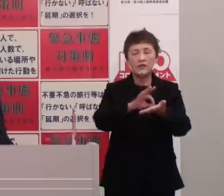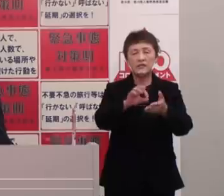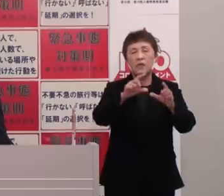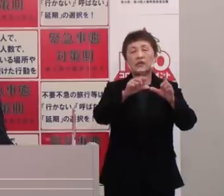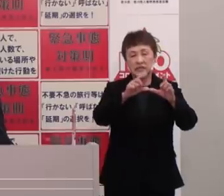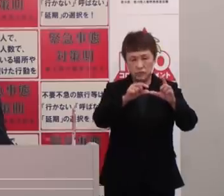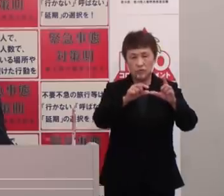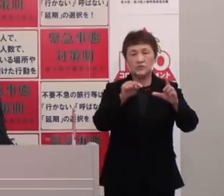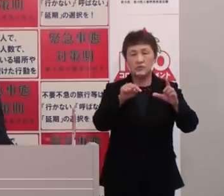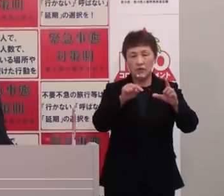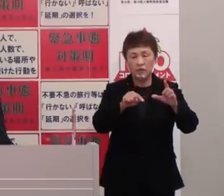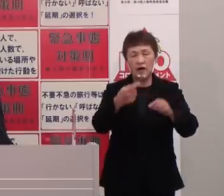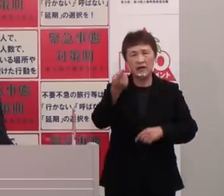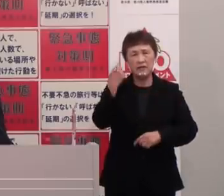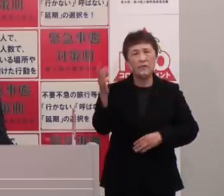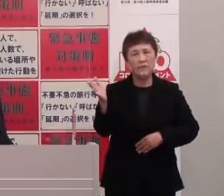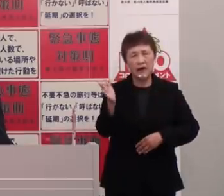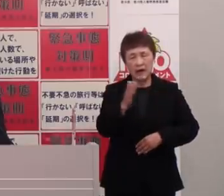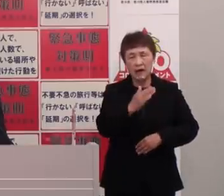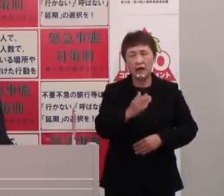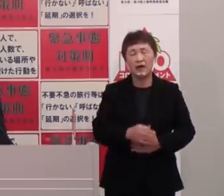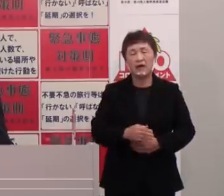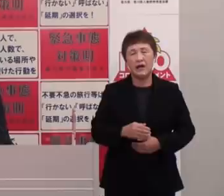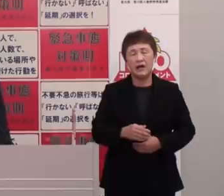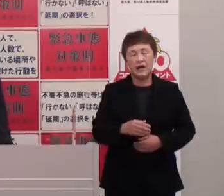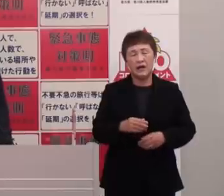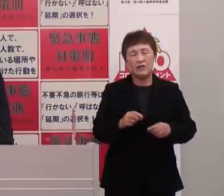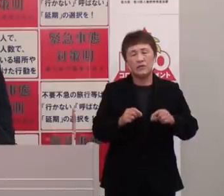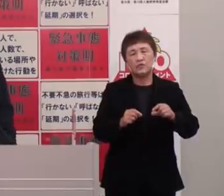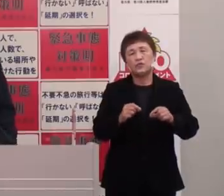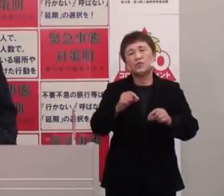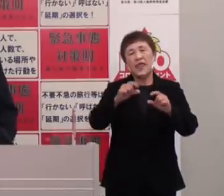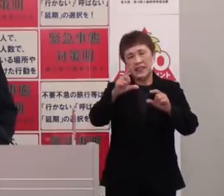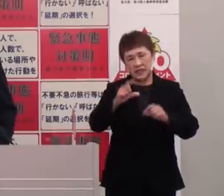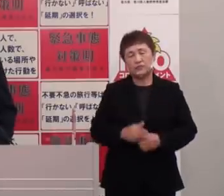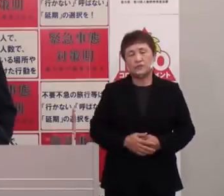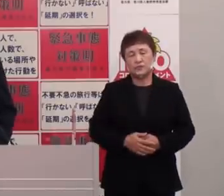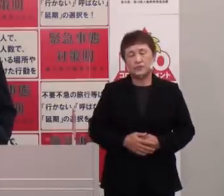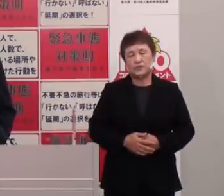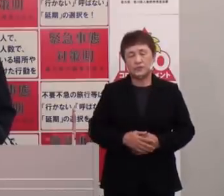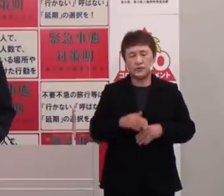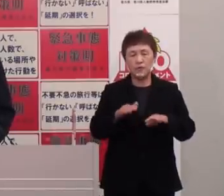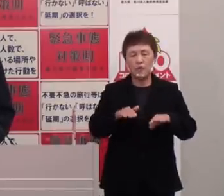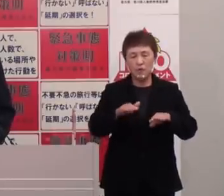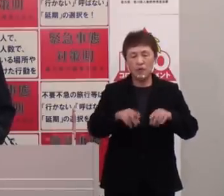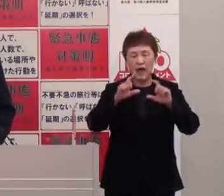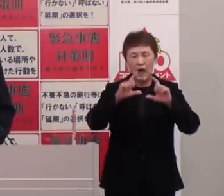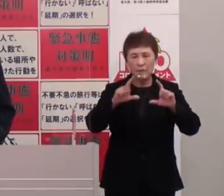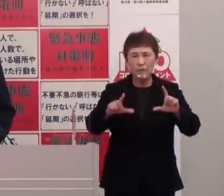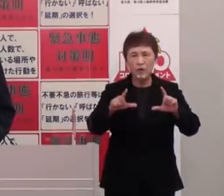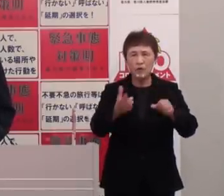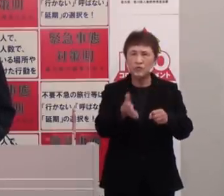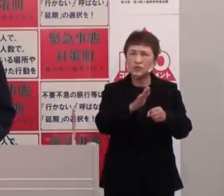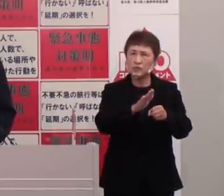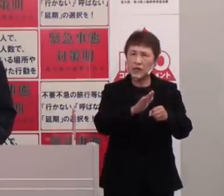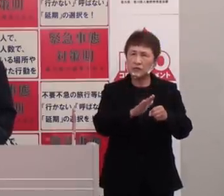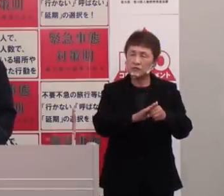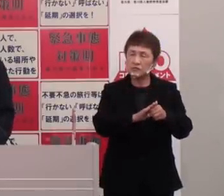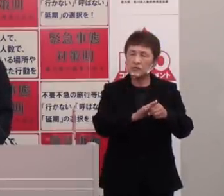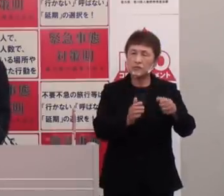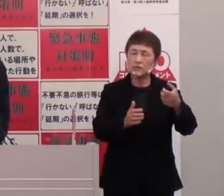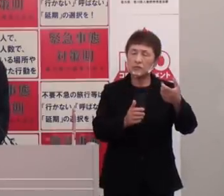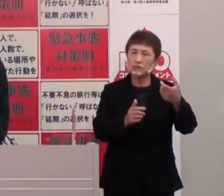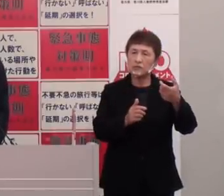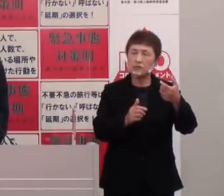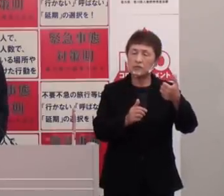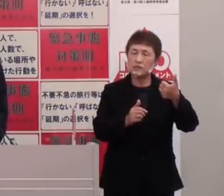ね、昨日からまた数値が悪化して、今日のその発表分で、ステージ4 50.9 に上